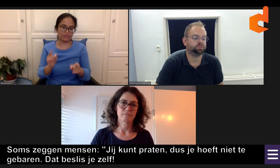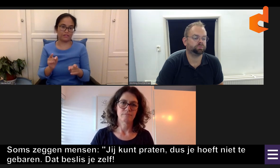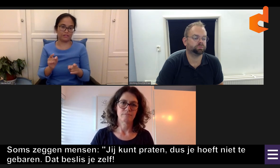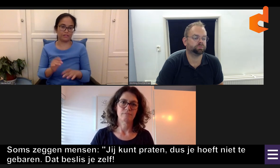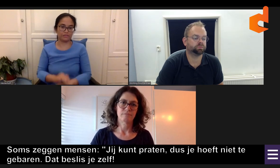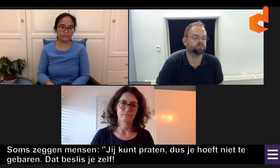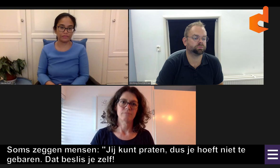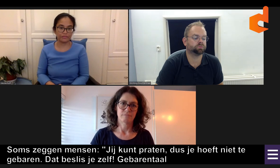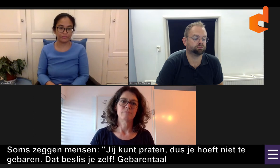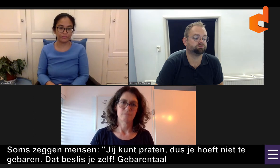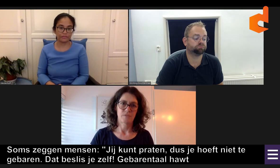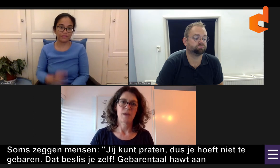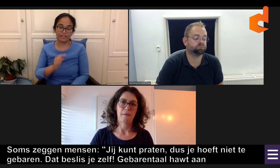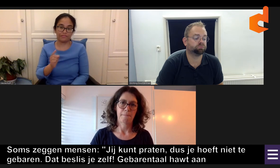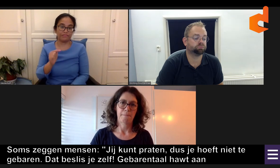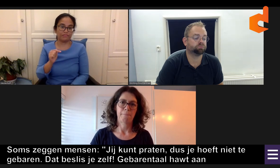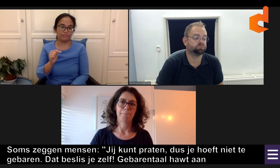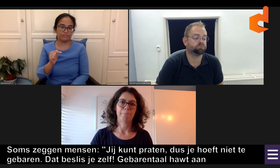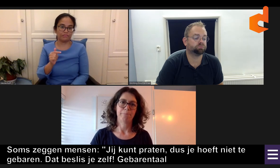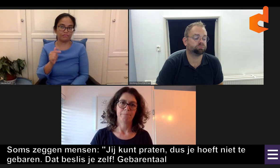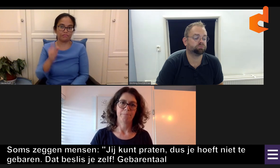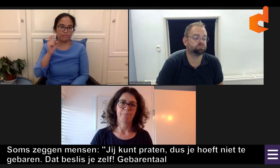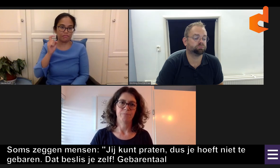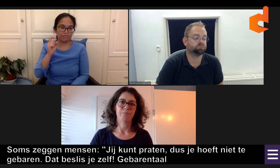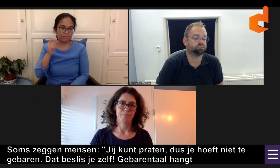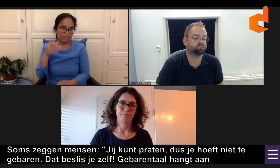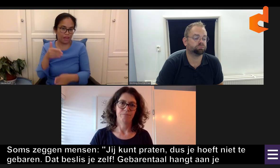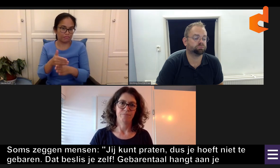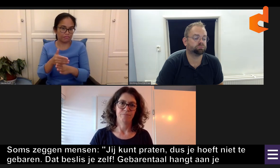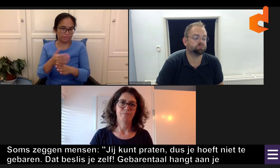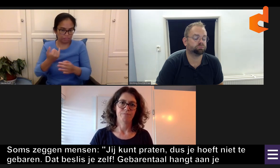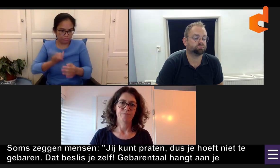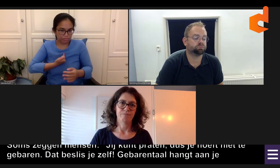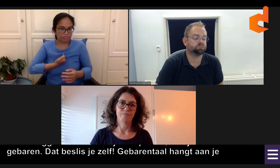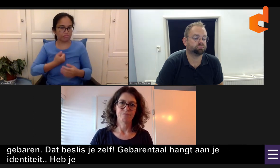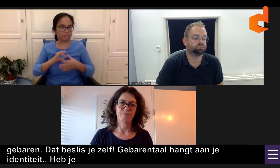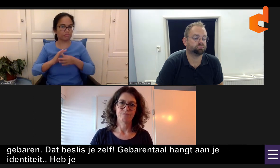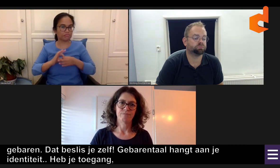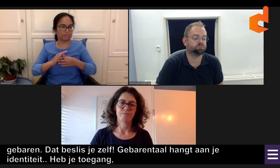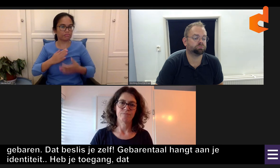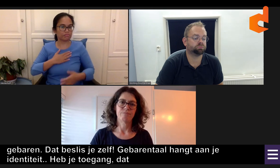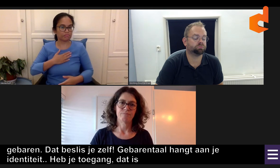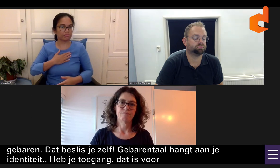Dat maakt het fijner, heb je vollediger toegang, et cetera. Dus dat is voor iedereen anders. Ja, dat hangt af van je